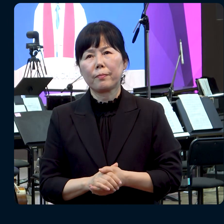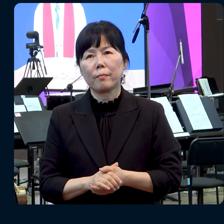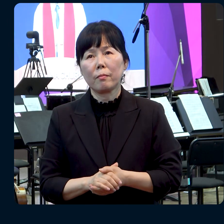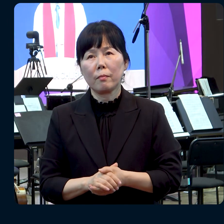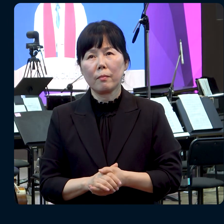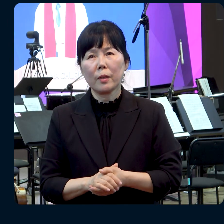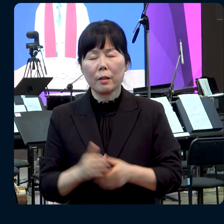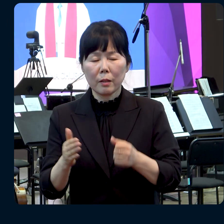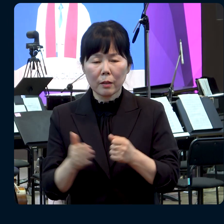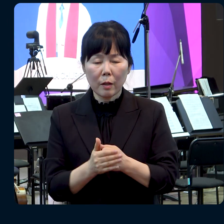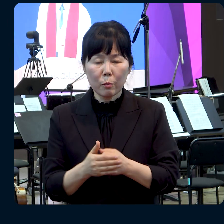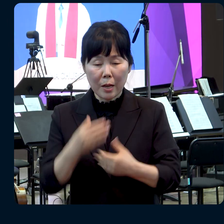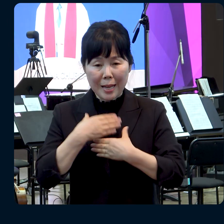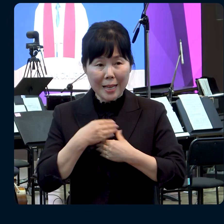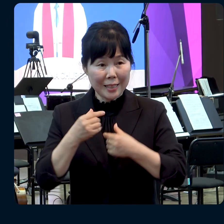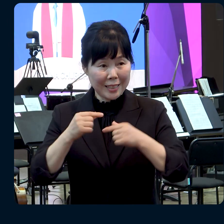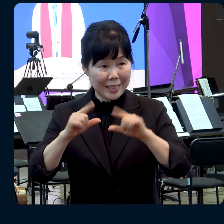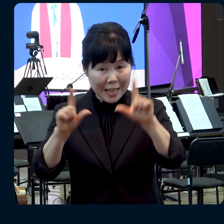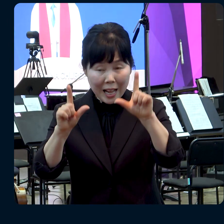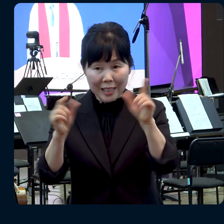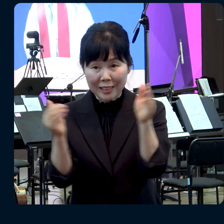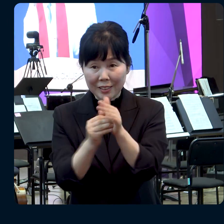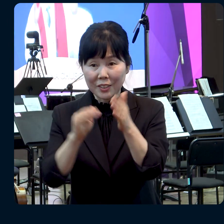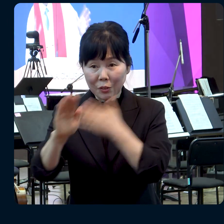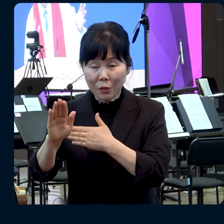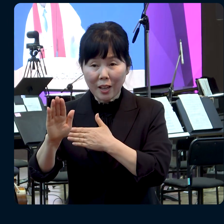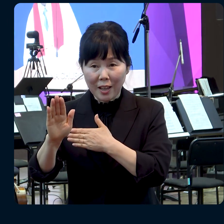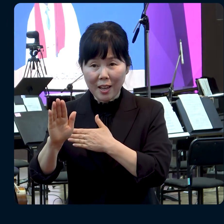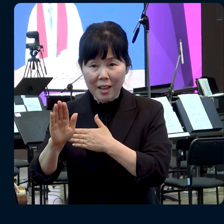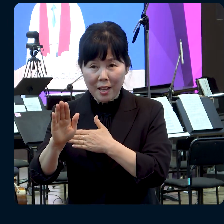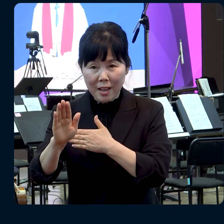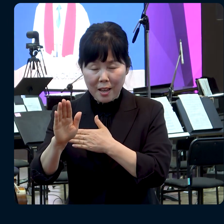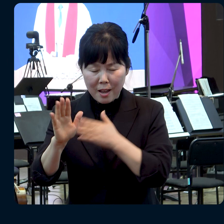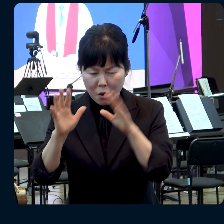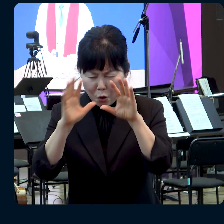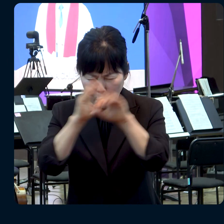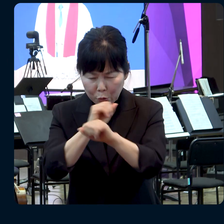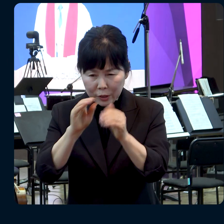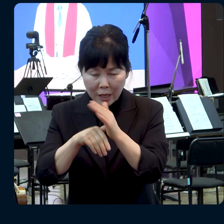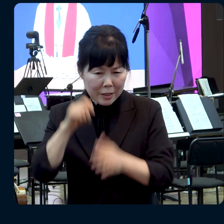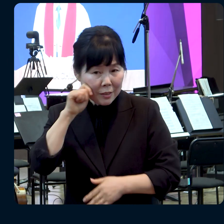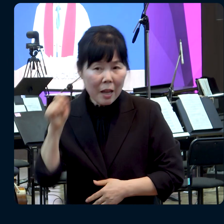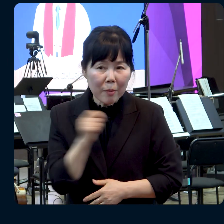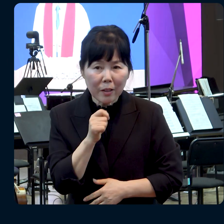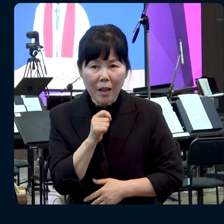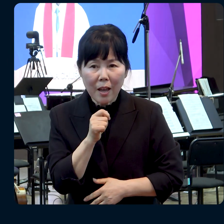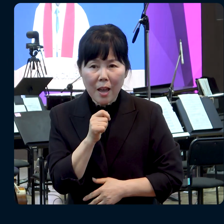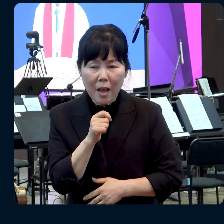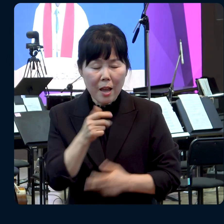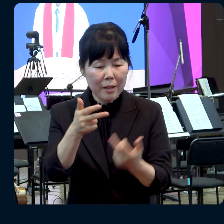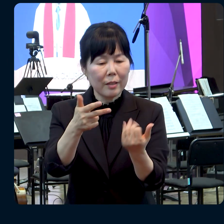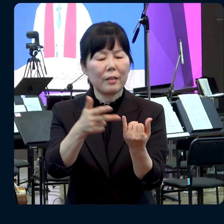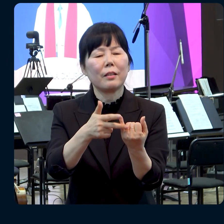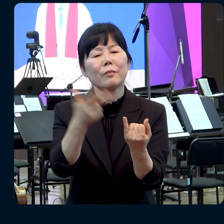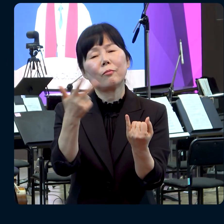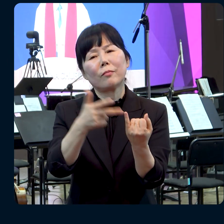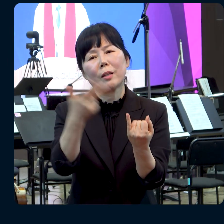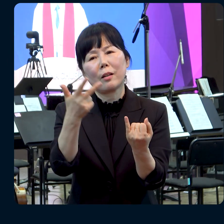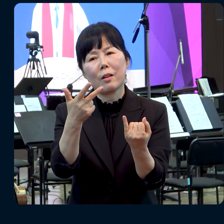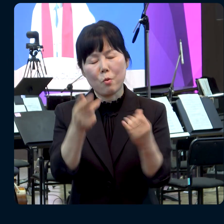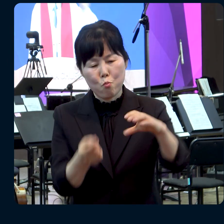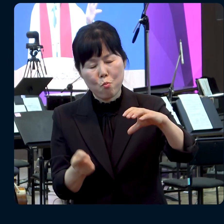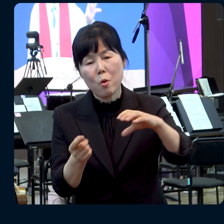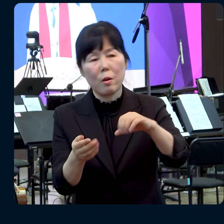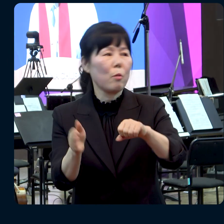그래서 안식일이 지나고 그 다음날 아직 어두울 때 막달라 마리아는 무덤을 찾아간 것입니다.